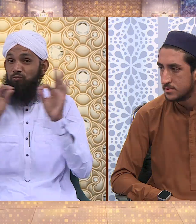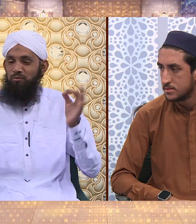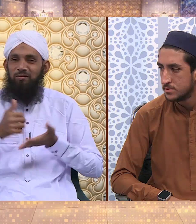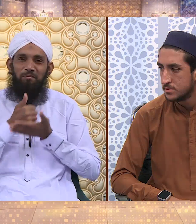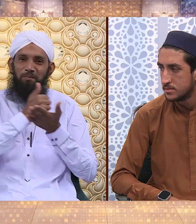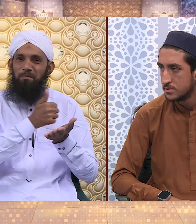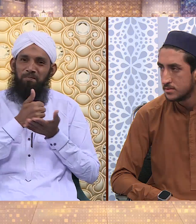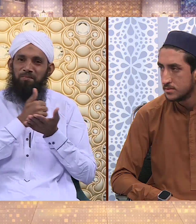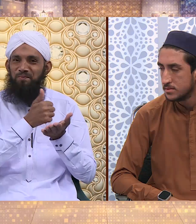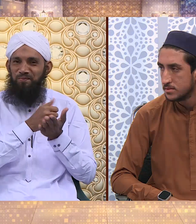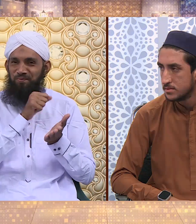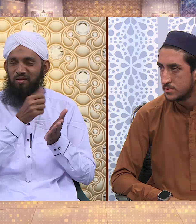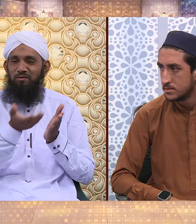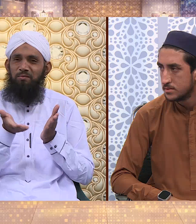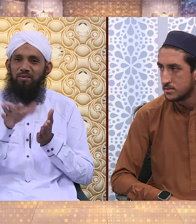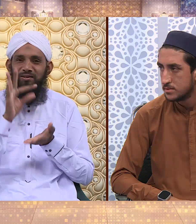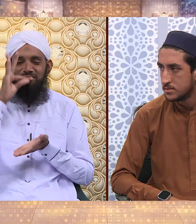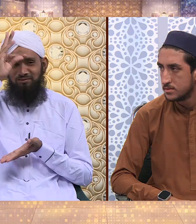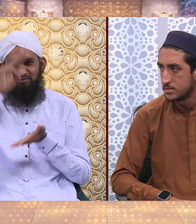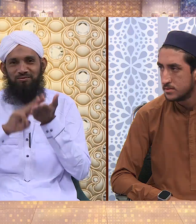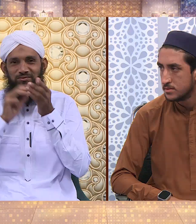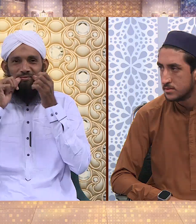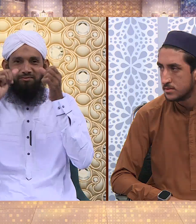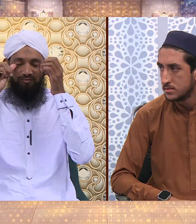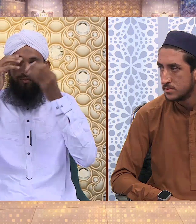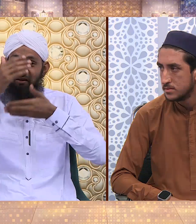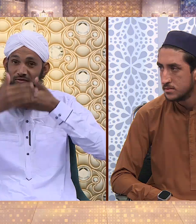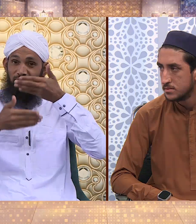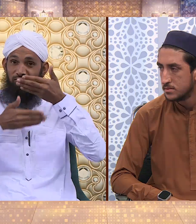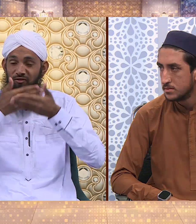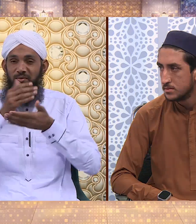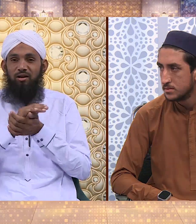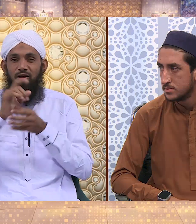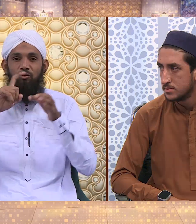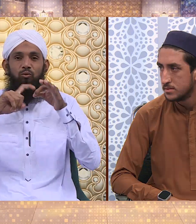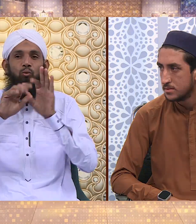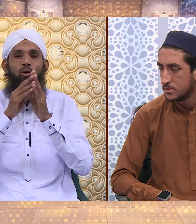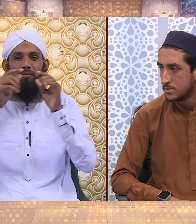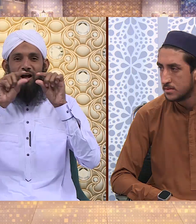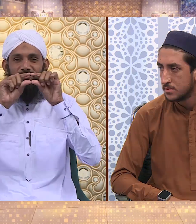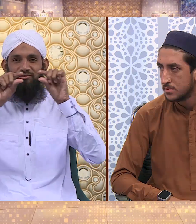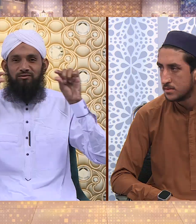پھر سرکار دو عالم صلی اللہ علیہ وآلہ وصحبی وسلم نے یہ آیت مبارکہ تلاوت فرمائی